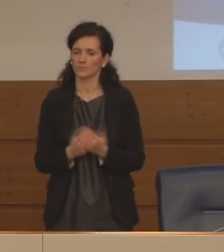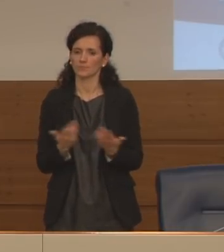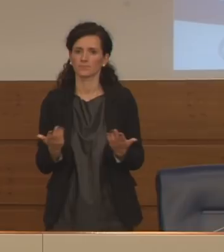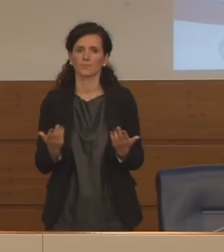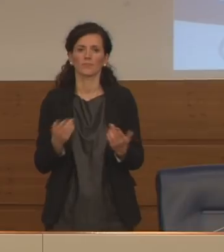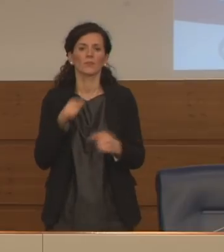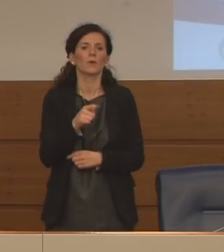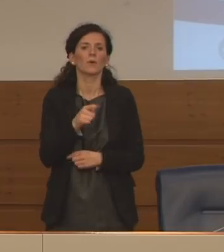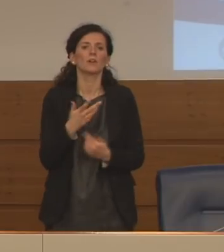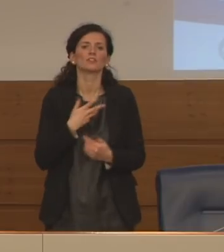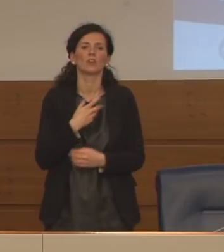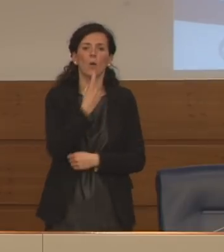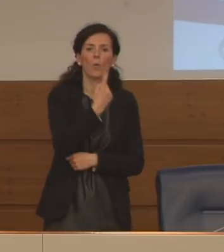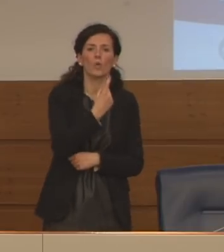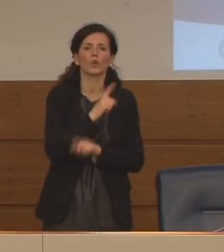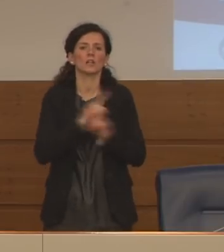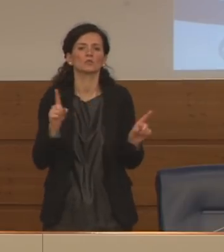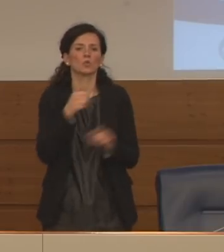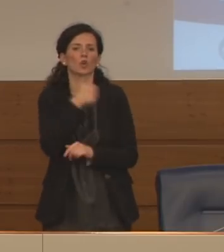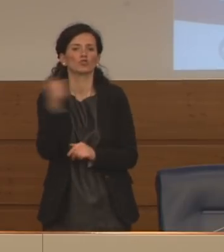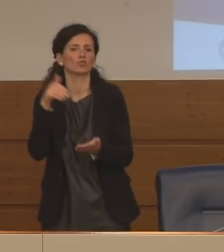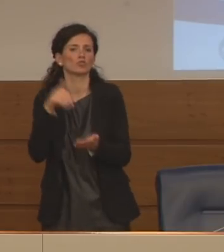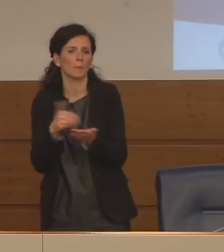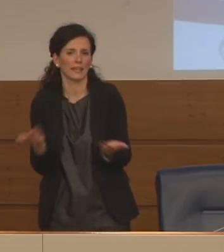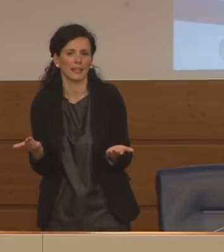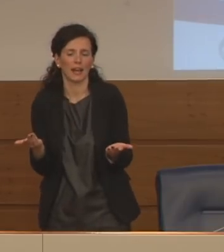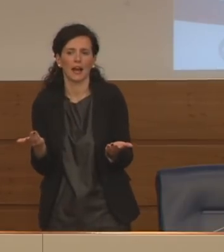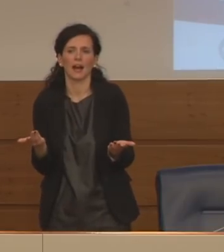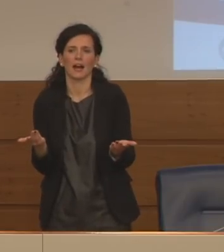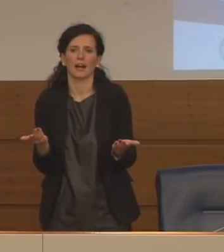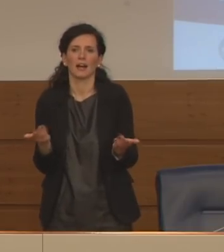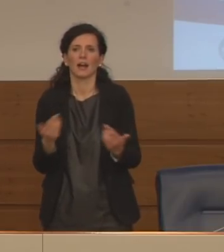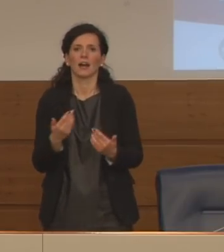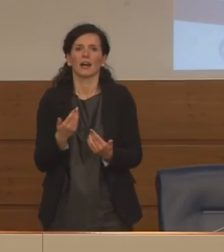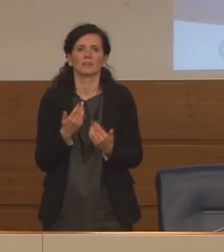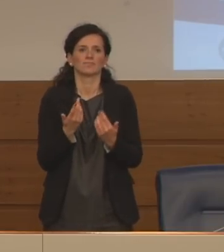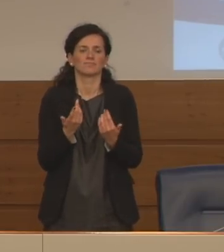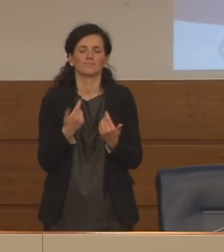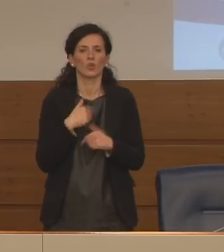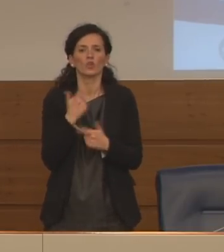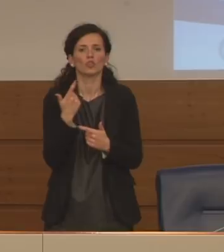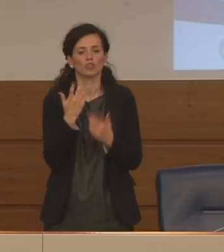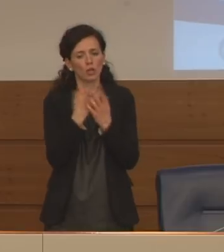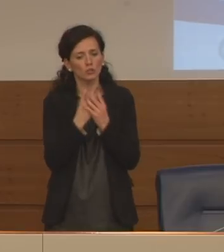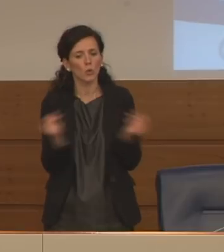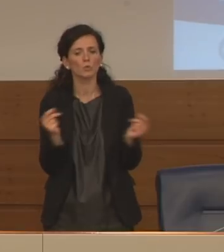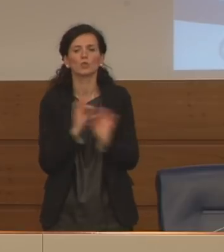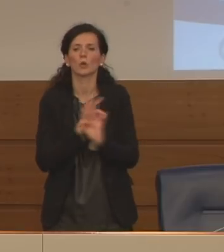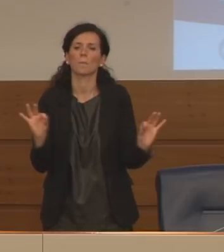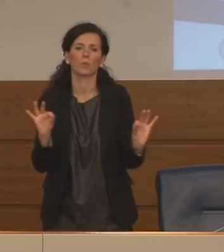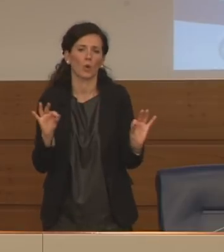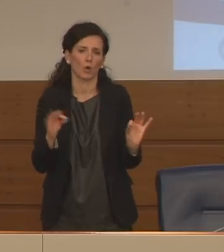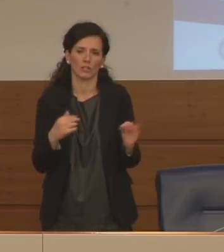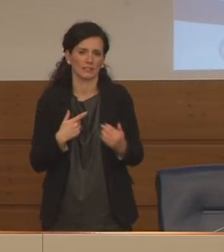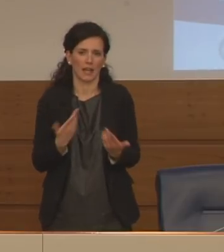una nessuno e centomila nel senso che non è che ci abbiamo la soluzione pronta e